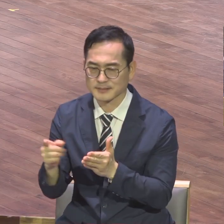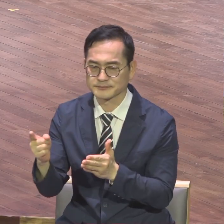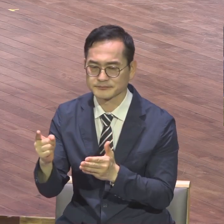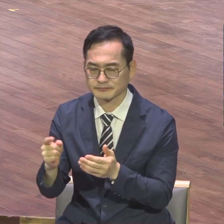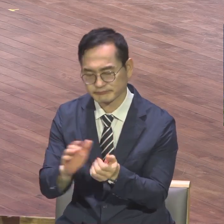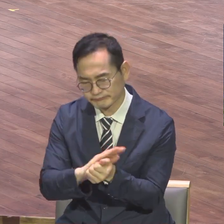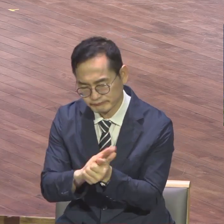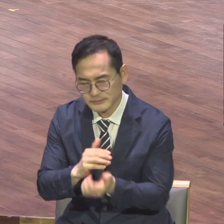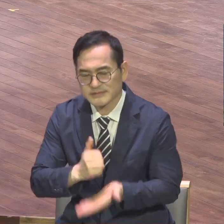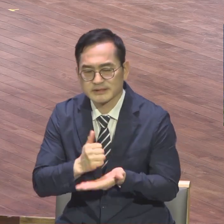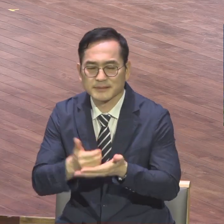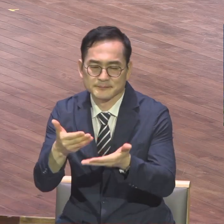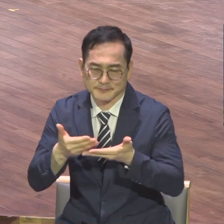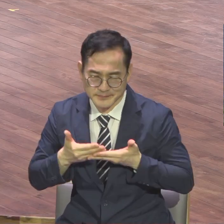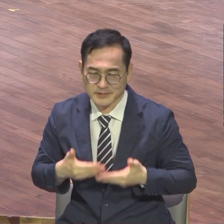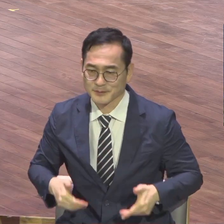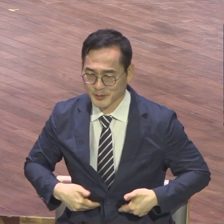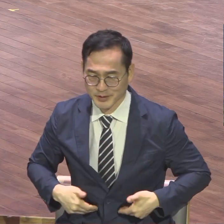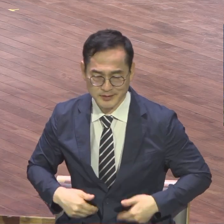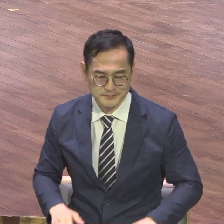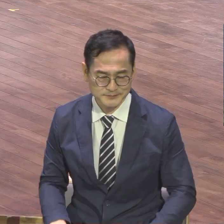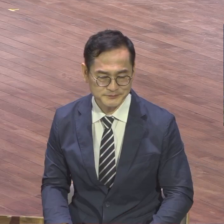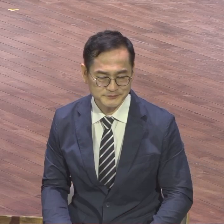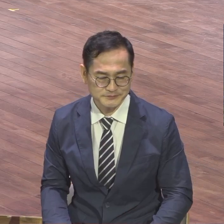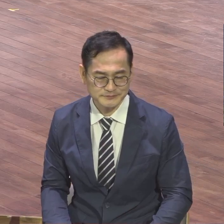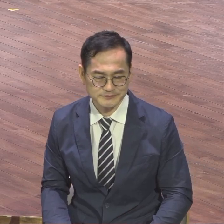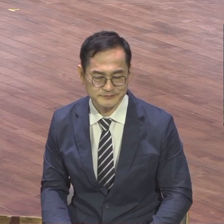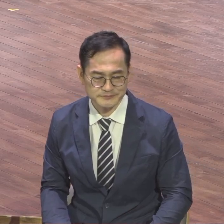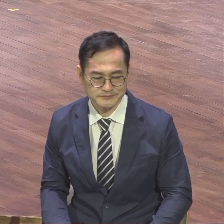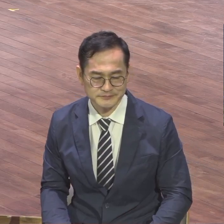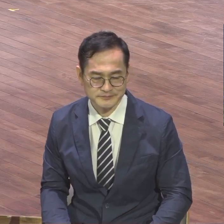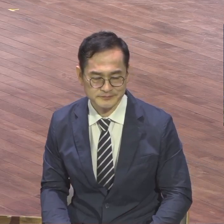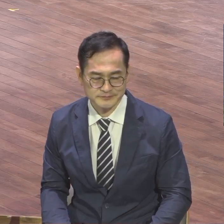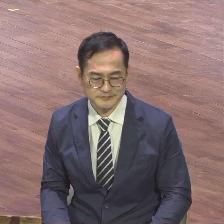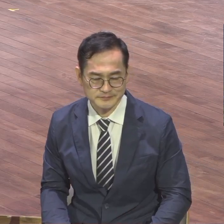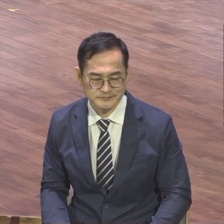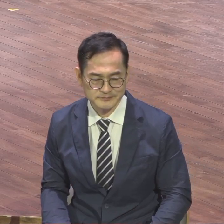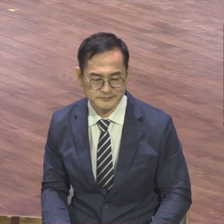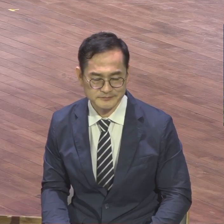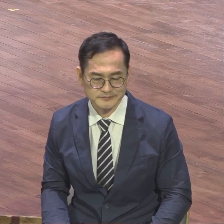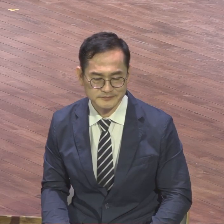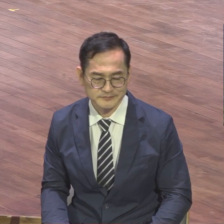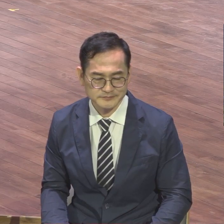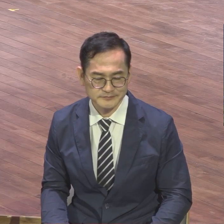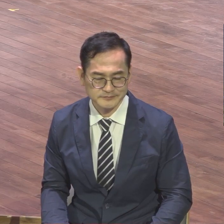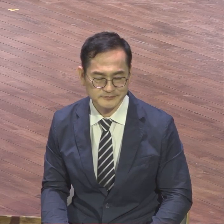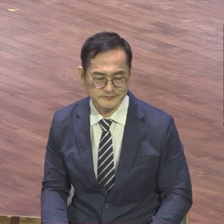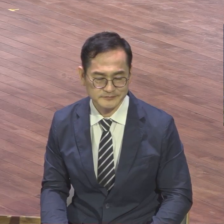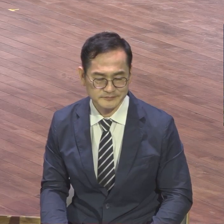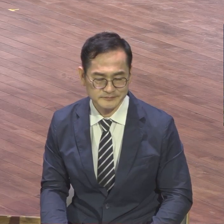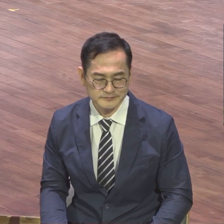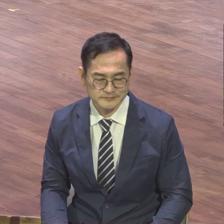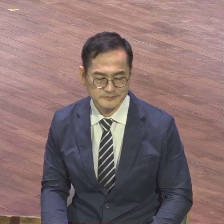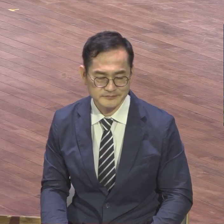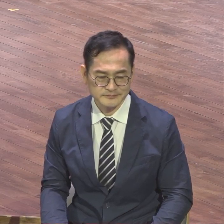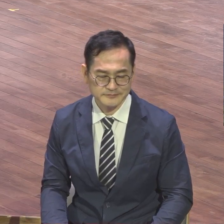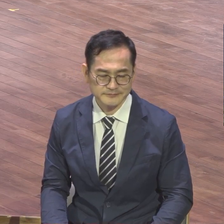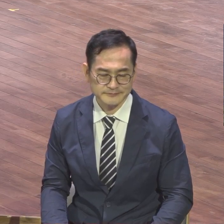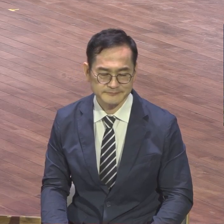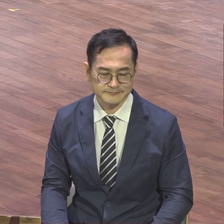놓고 종이 쫙 나눠서 무기명입니다. 그냥 장로 투표합니다. 뽑으세요. 3분의 2 나와야 돼.